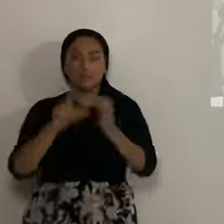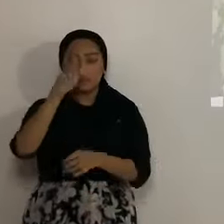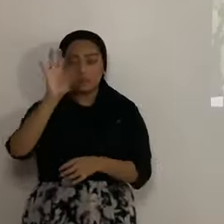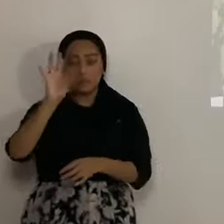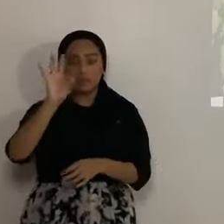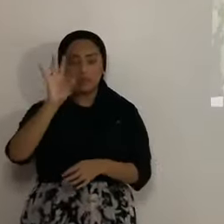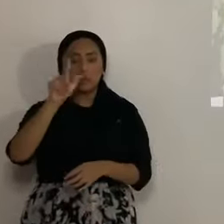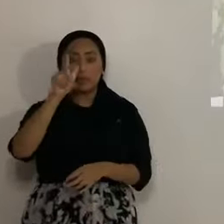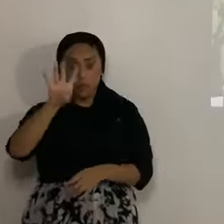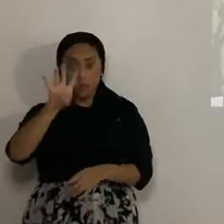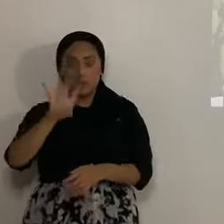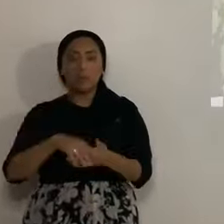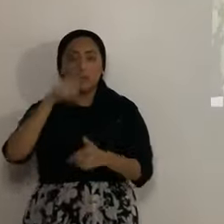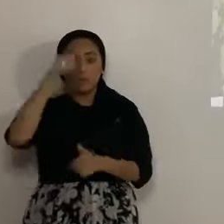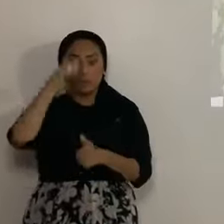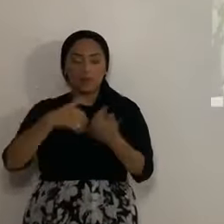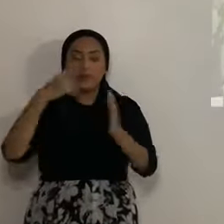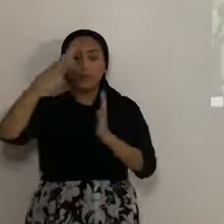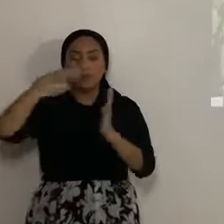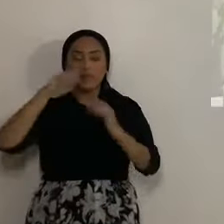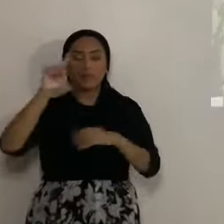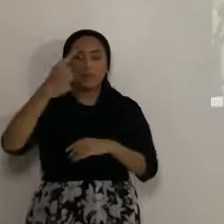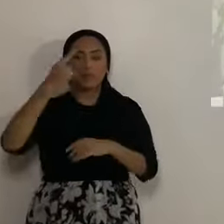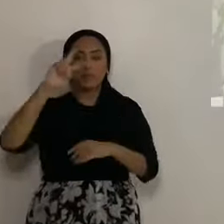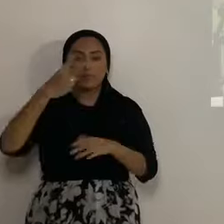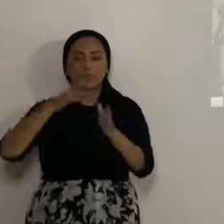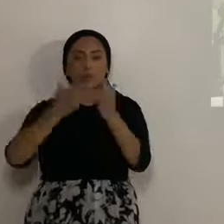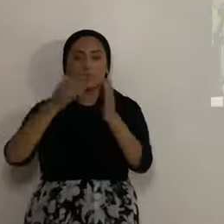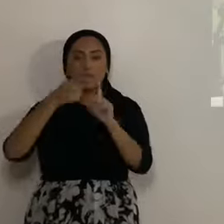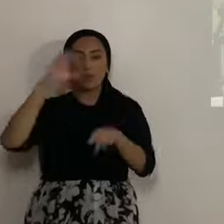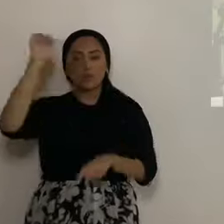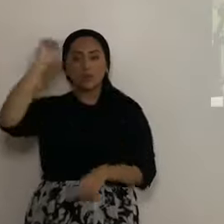estudiamos? Ya estudiamos el primero y el segundo libro de Samuel.